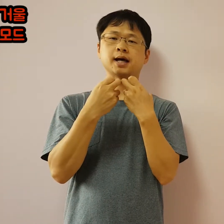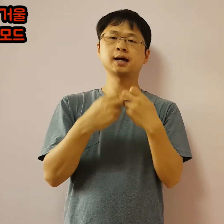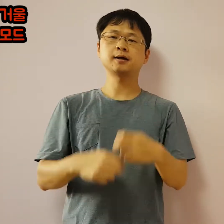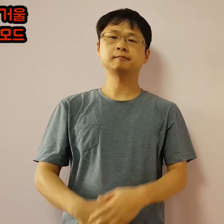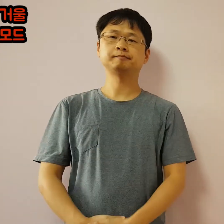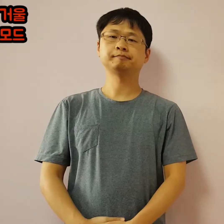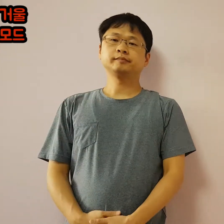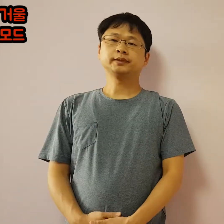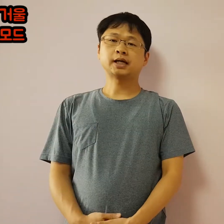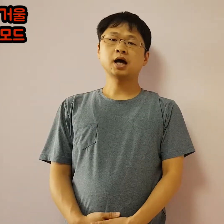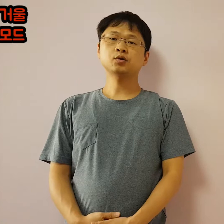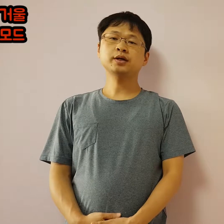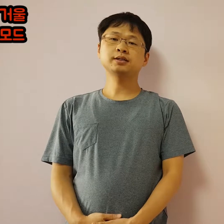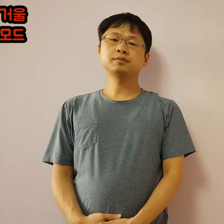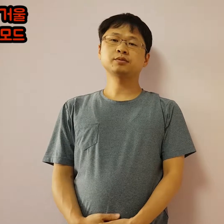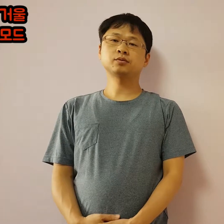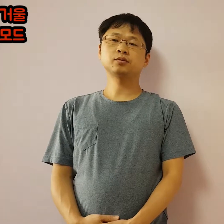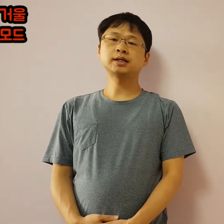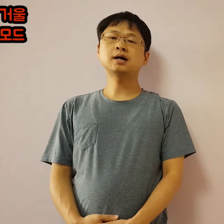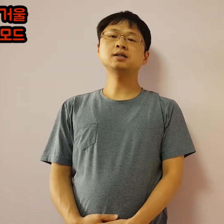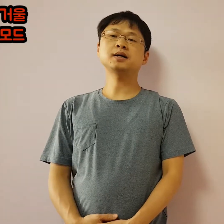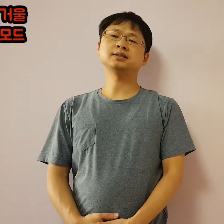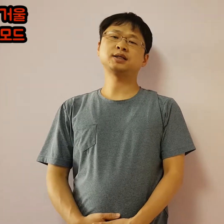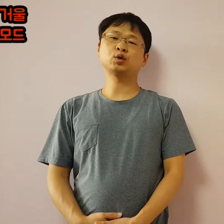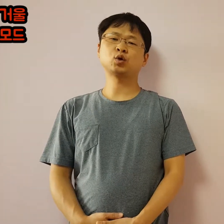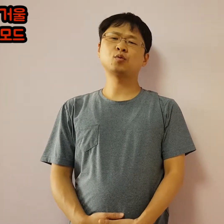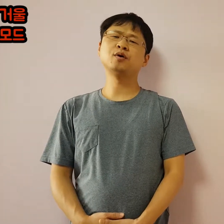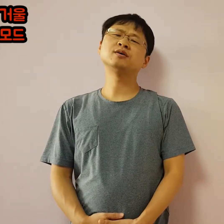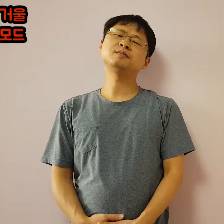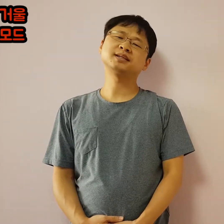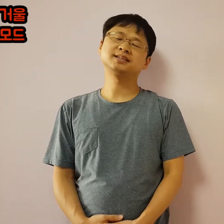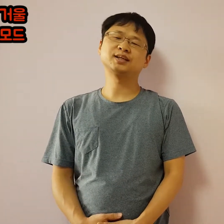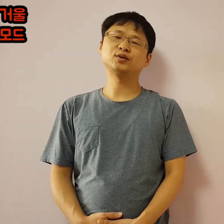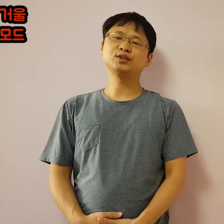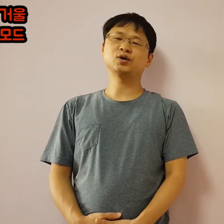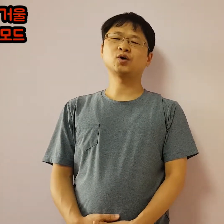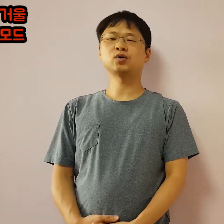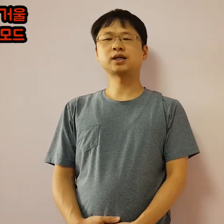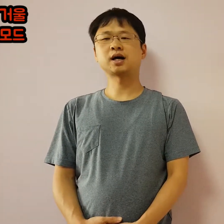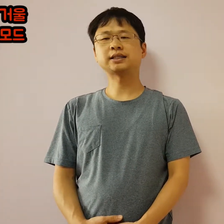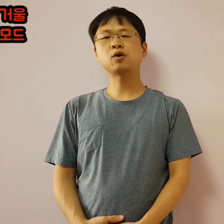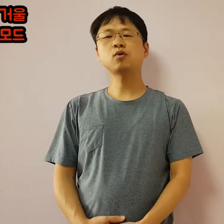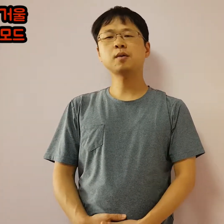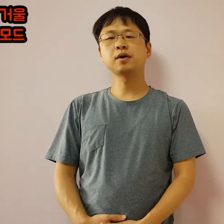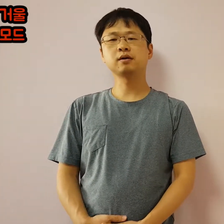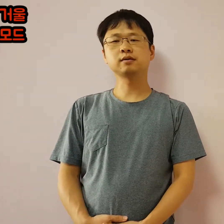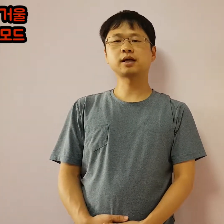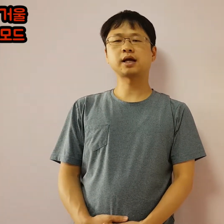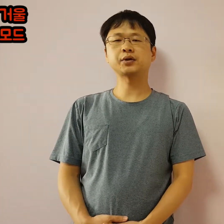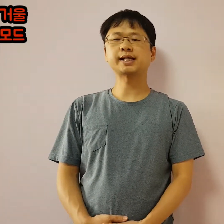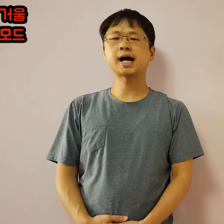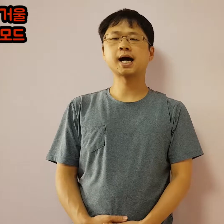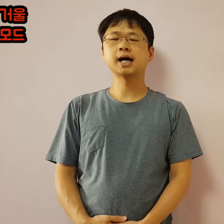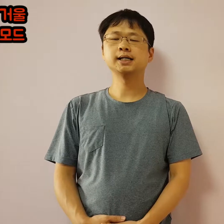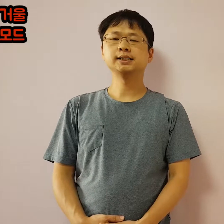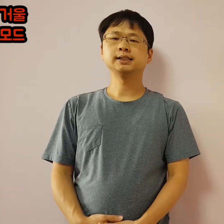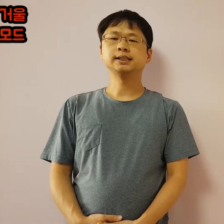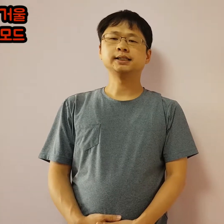방법입니다. 자, 학교에 있으면 또 상을 받을 때도 있고 벌을 받을 때도 있죠. 자, 상과 벌 어떻게 할까요?